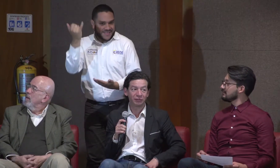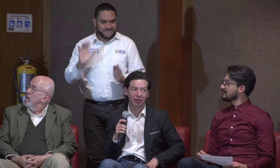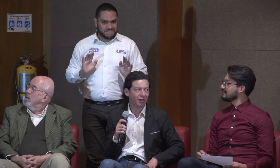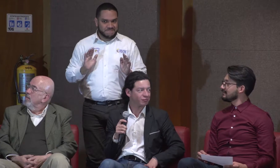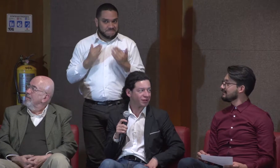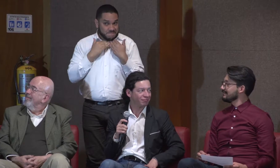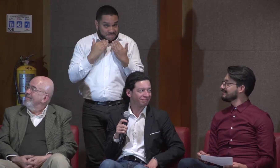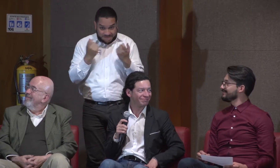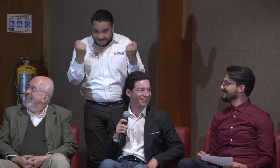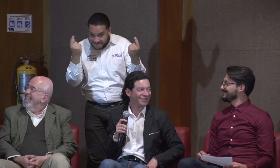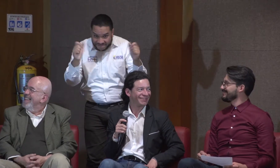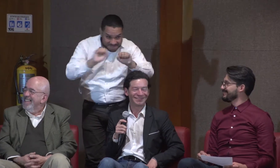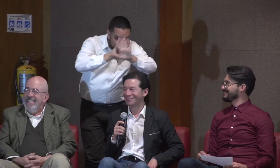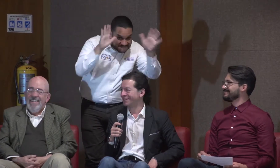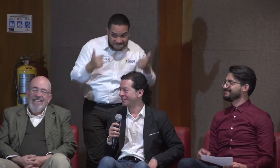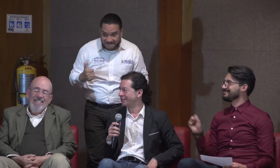No sé si fui claro, ¿sí?